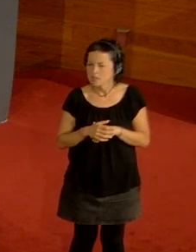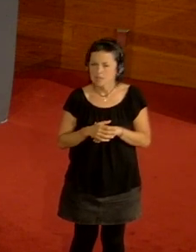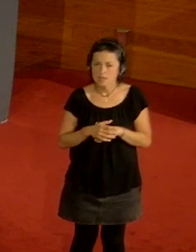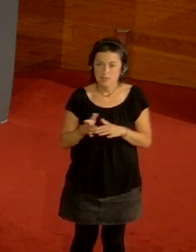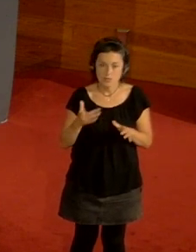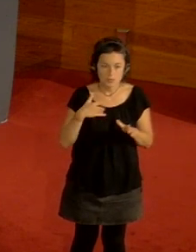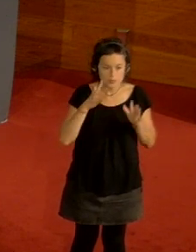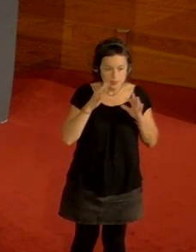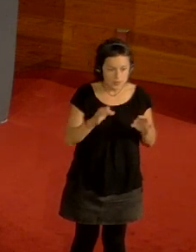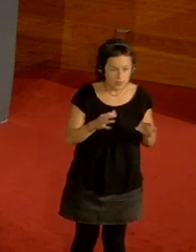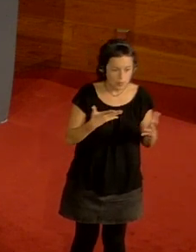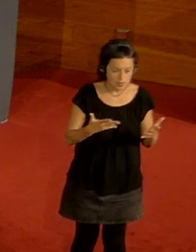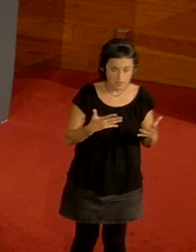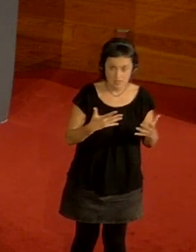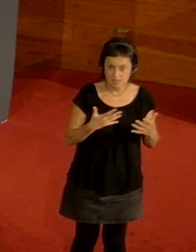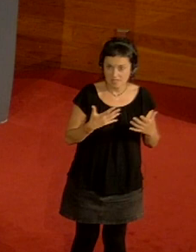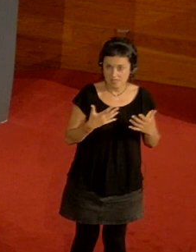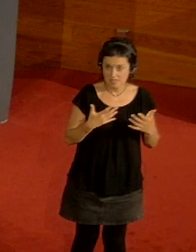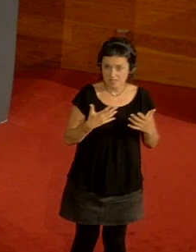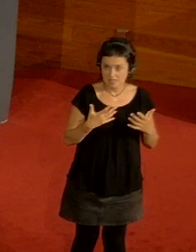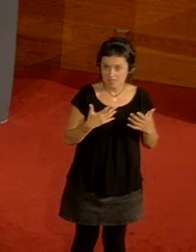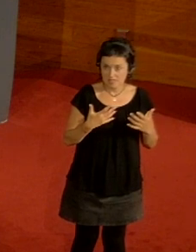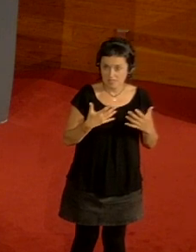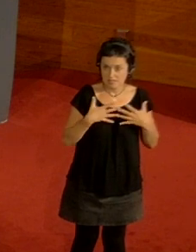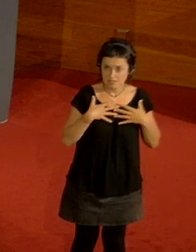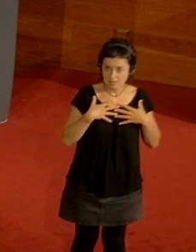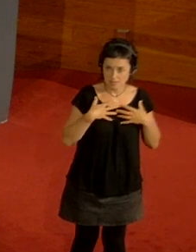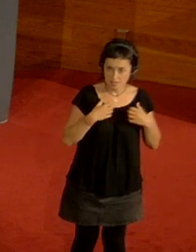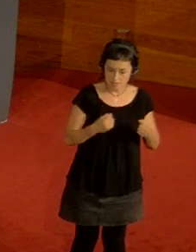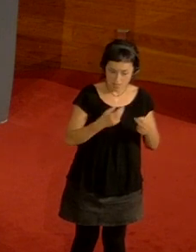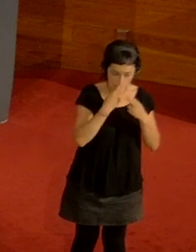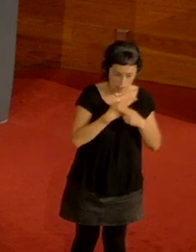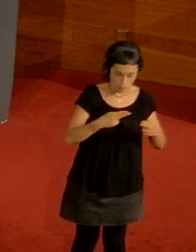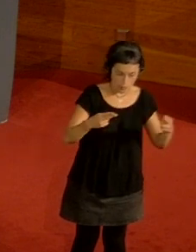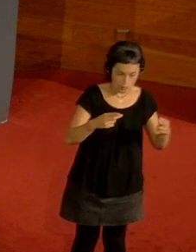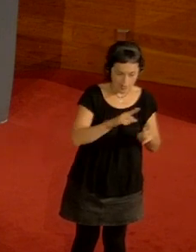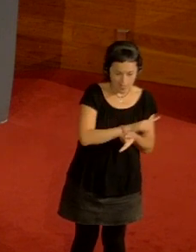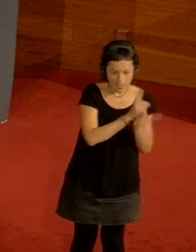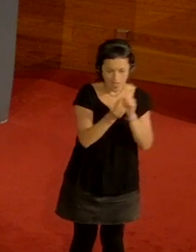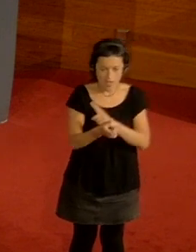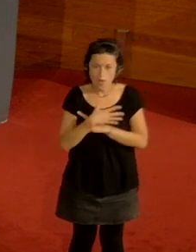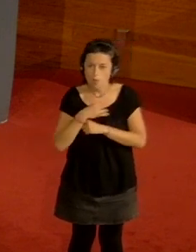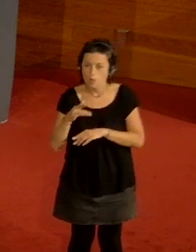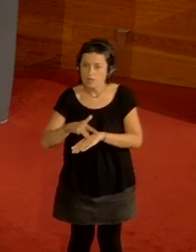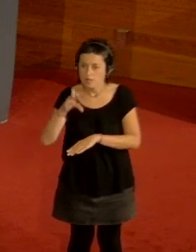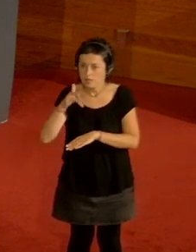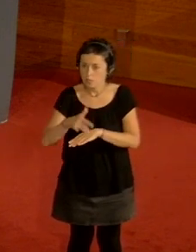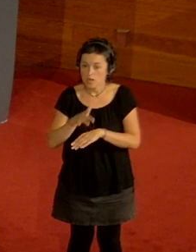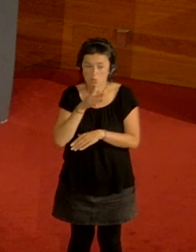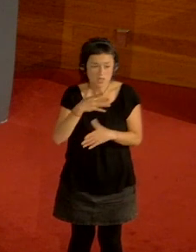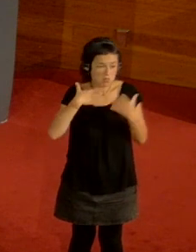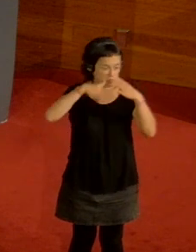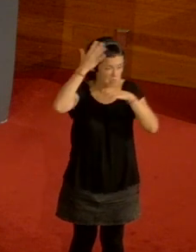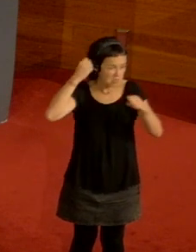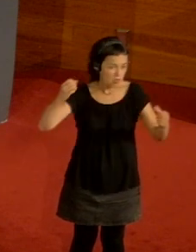públicas por ejemplo pues tengamos una sanidad virtual porque se pueden protocolizar todos los bueno todos los protocolos se